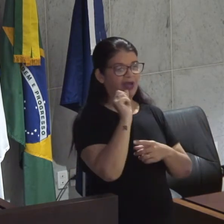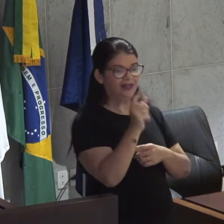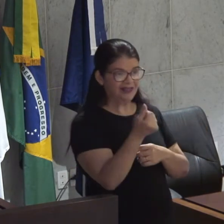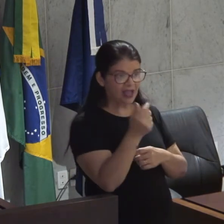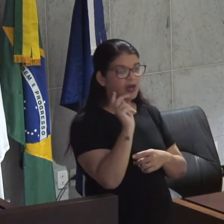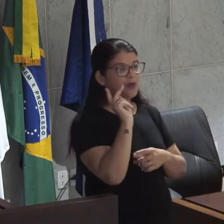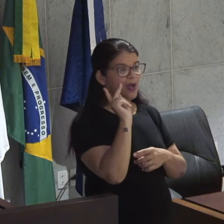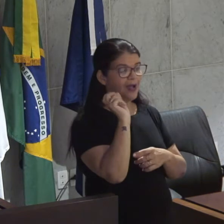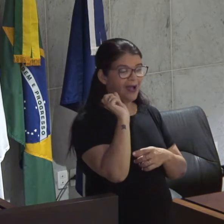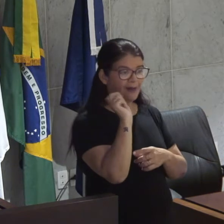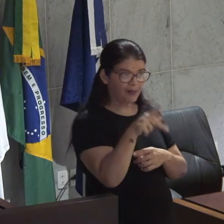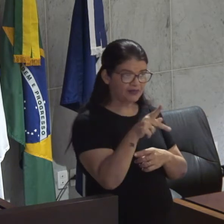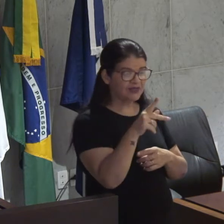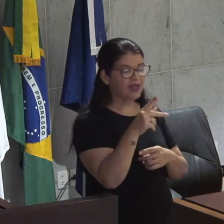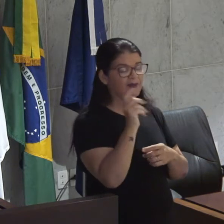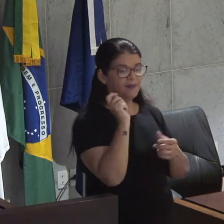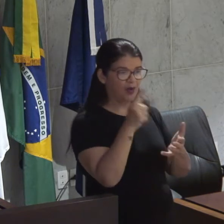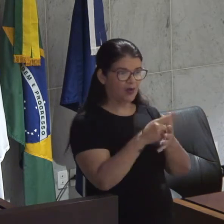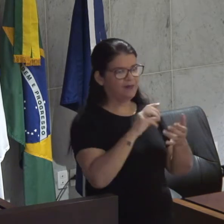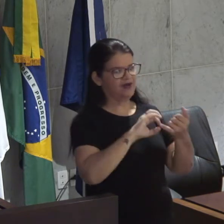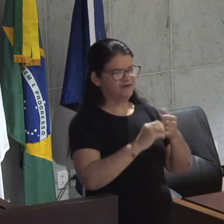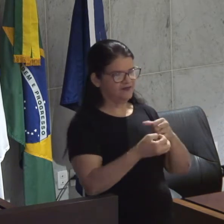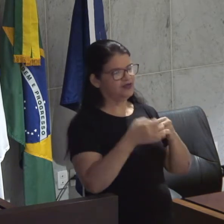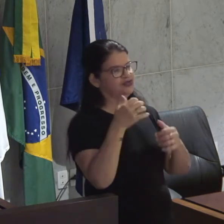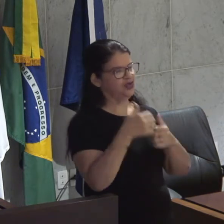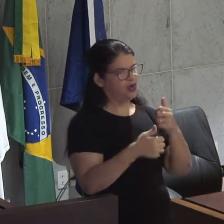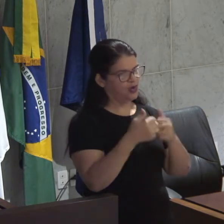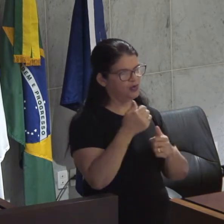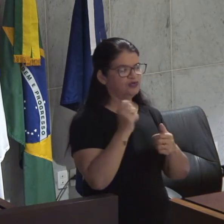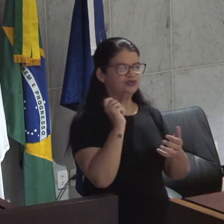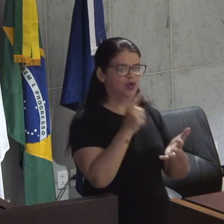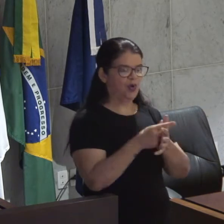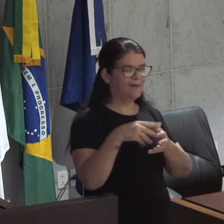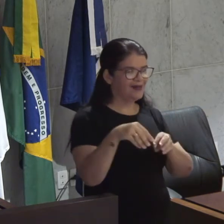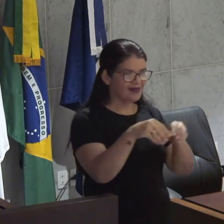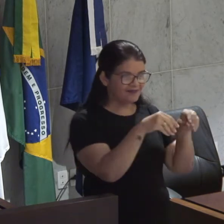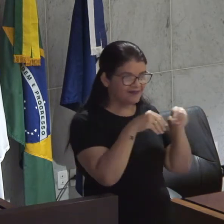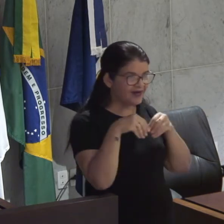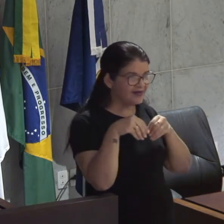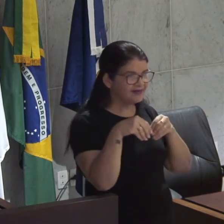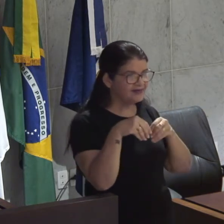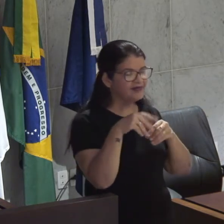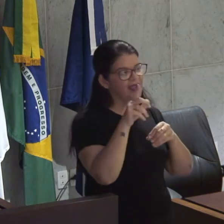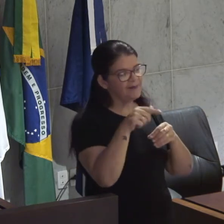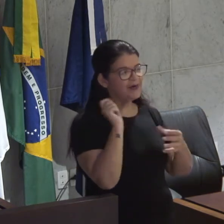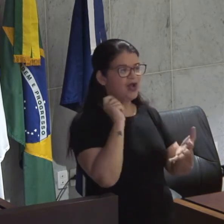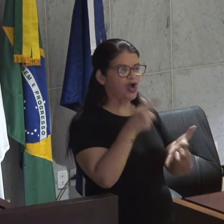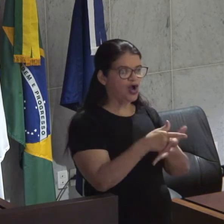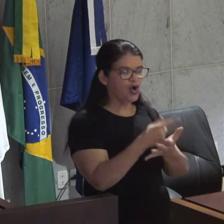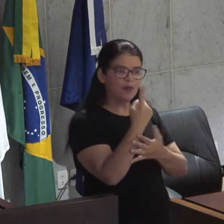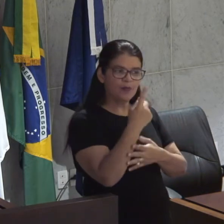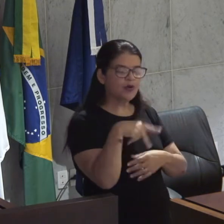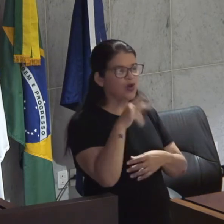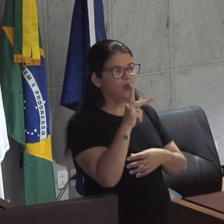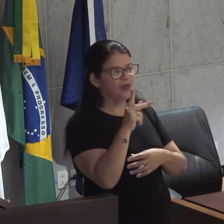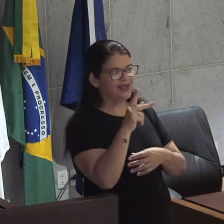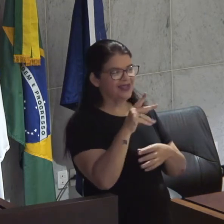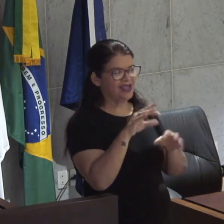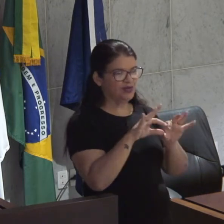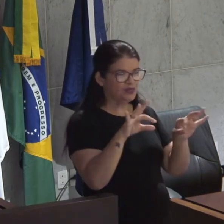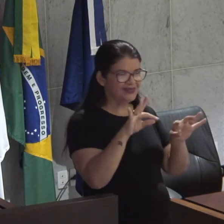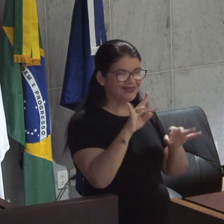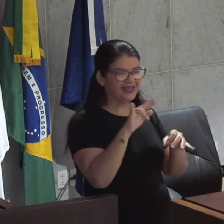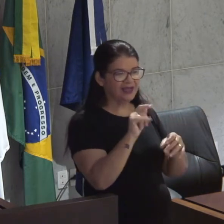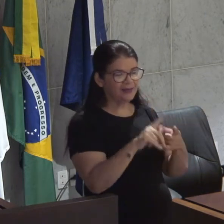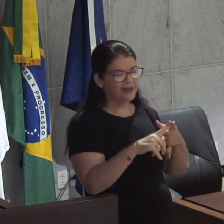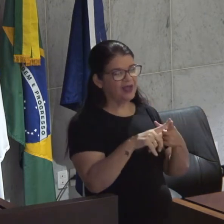feijão, é para comprar arroz, é para comprar farinha, é para comprar um quilo de tripa, de bofe, para